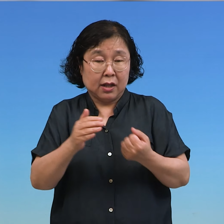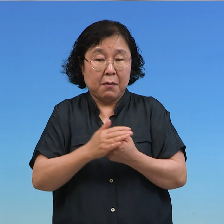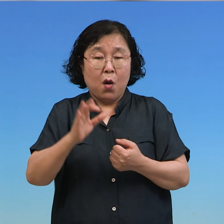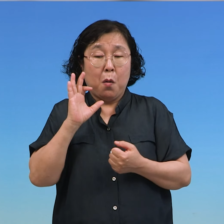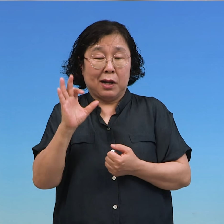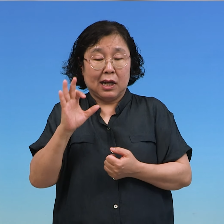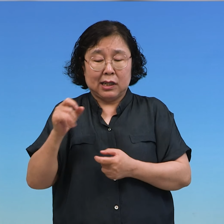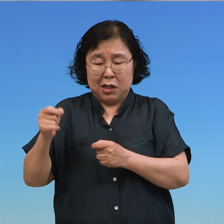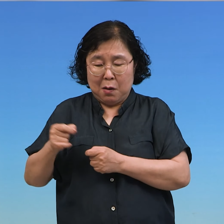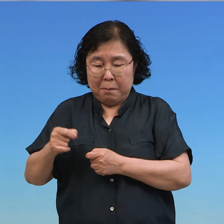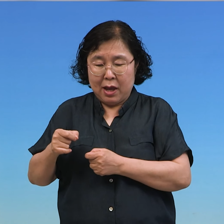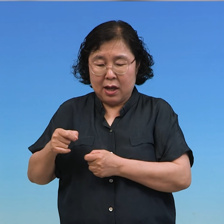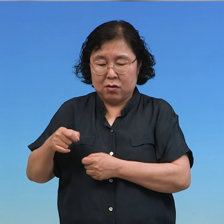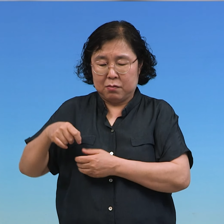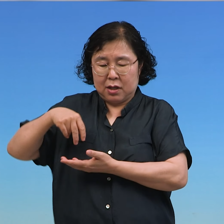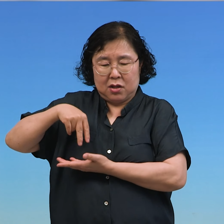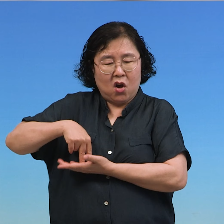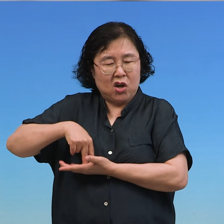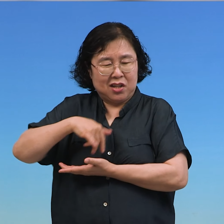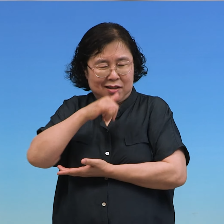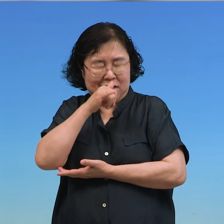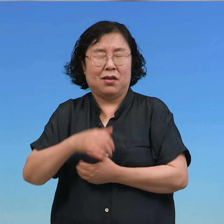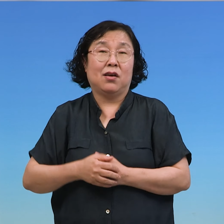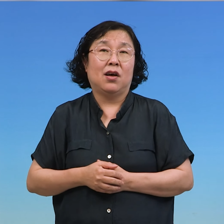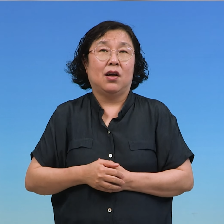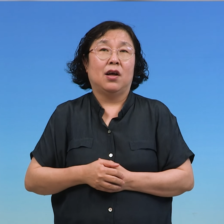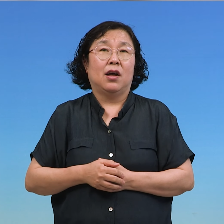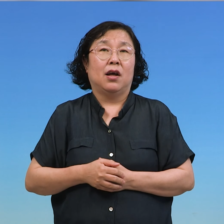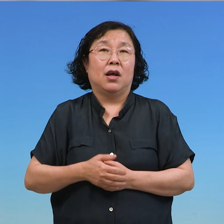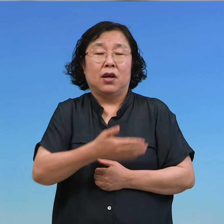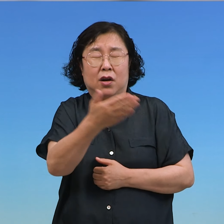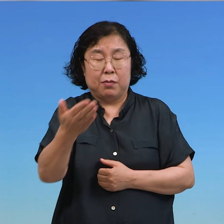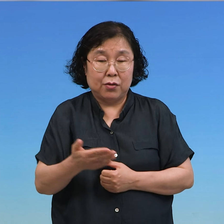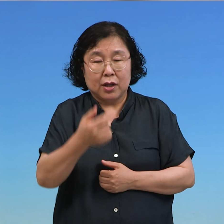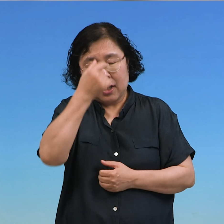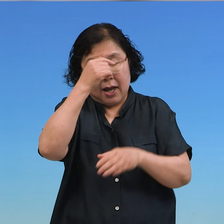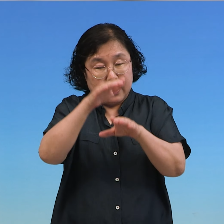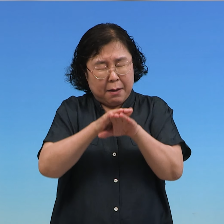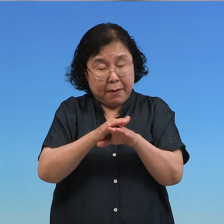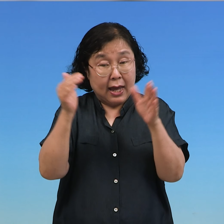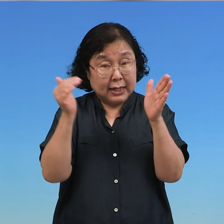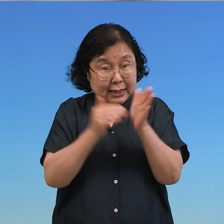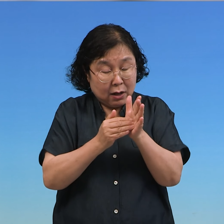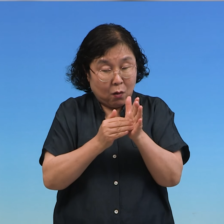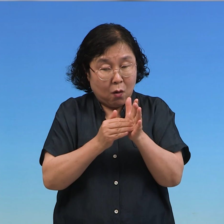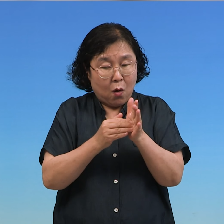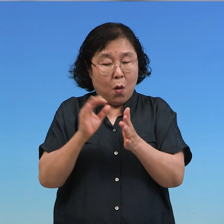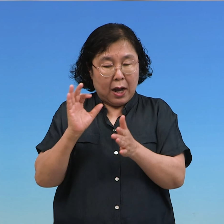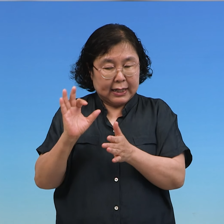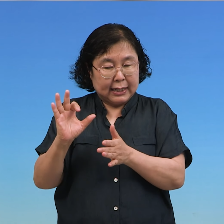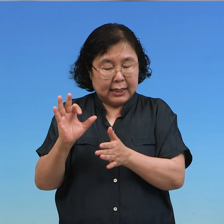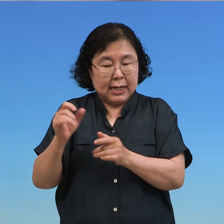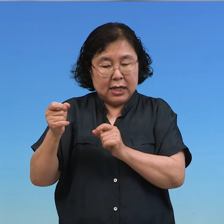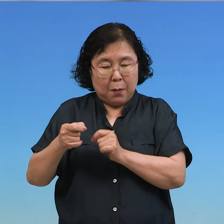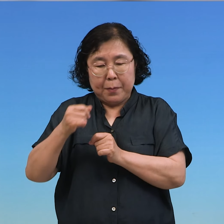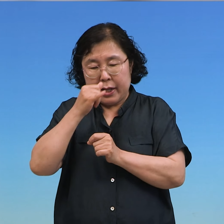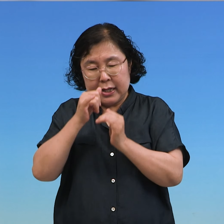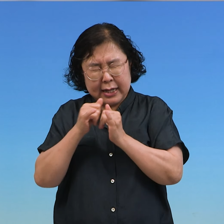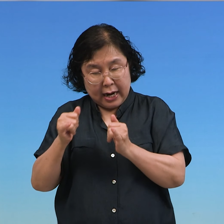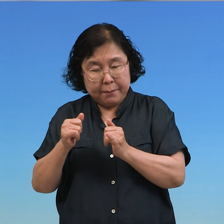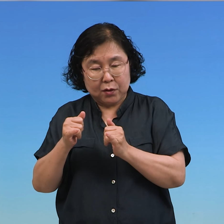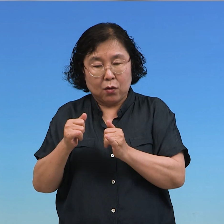화장실 옆에 그냥 이렇게 웅크리고 있었어요 여러분 예배 마치고 그냥 권산이 호호하지 말고 꼭 화장실 옆에 서 있는 사람